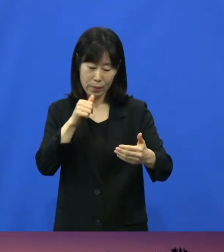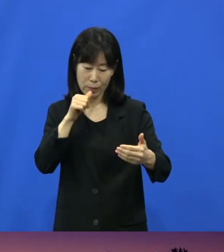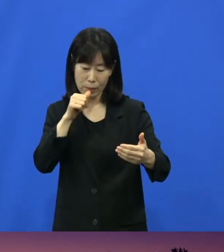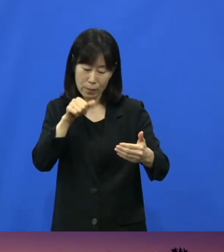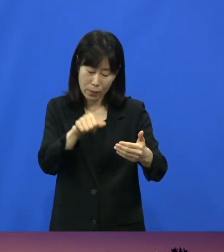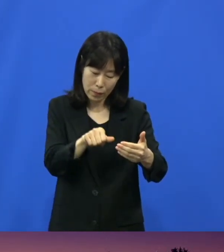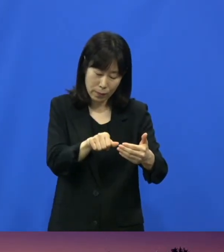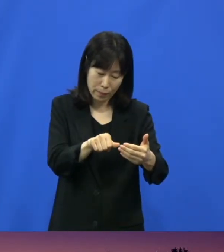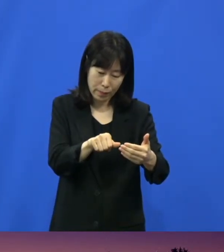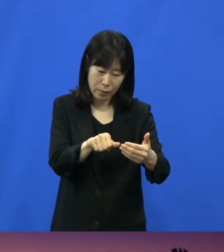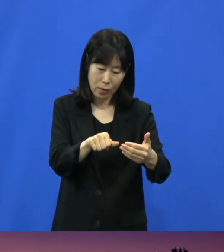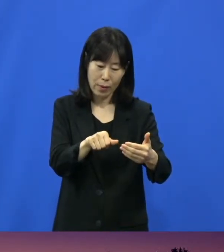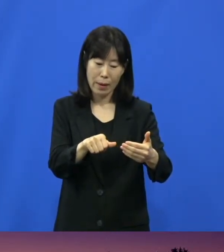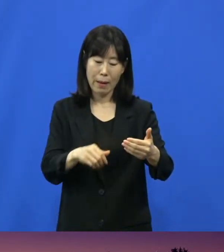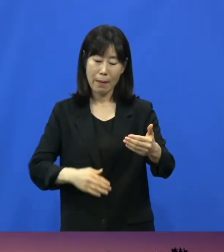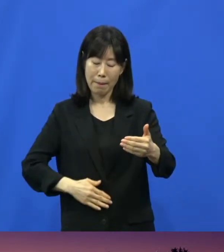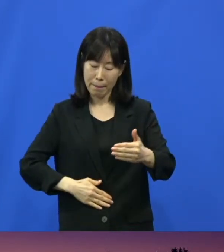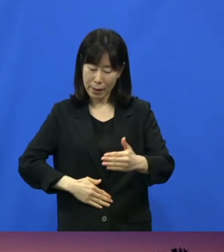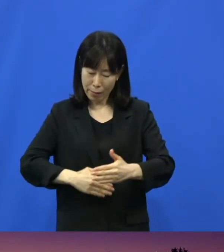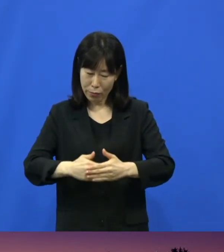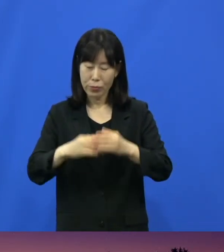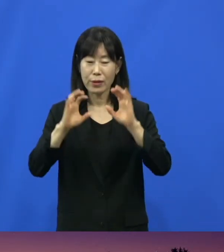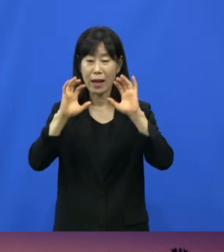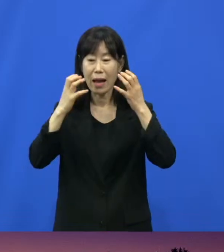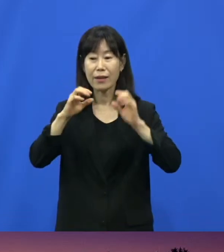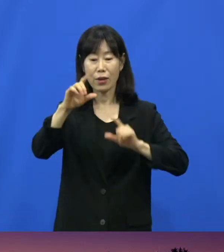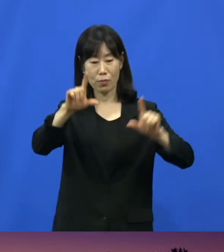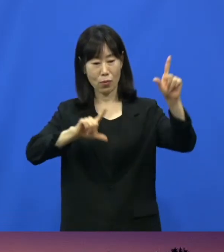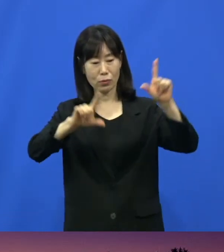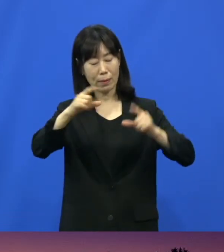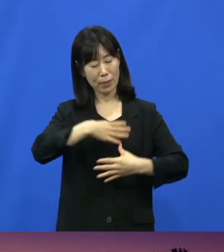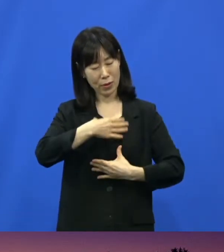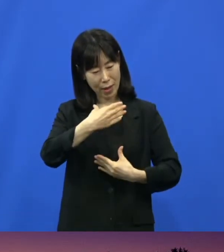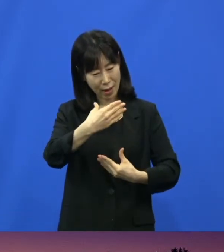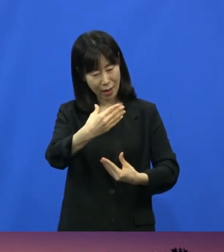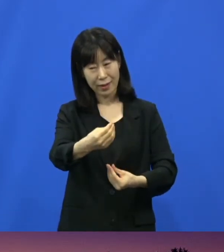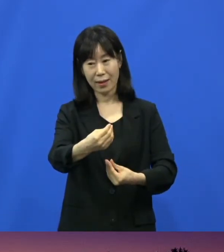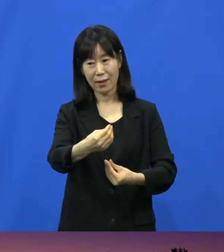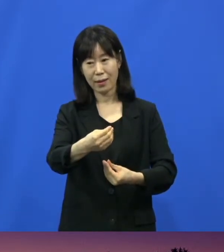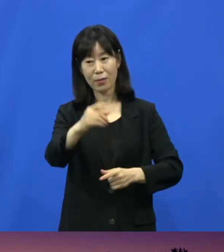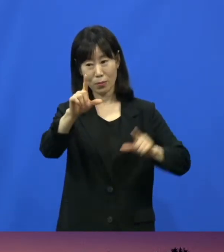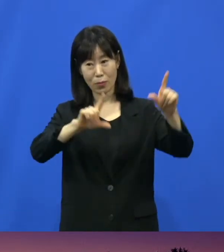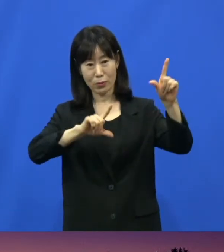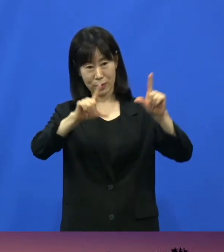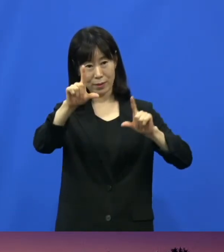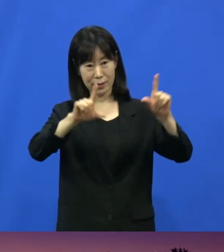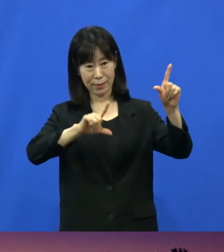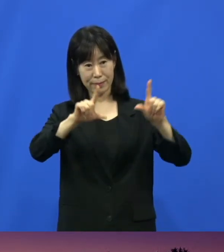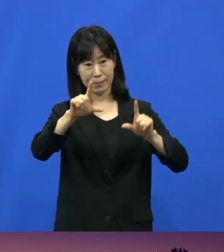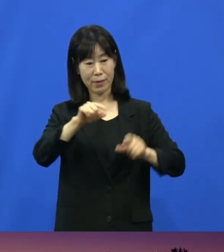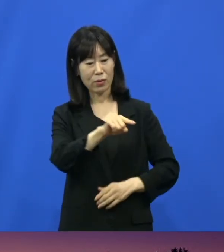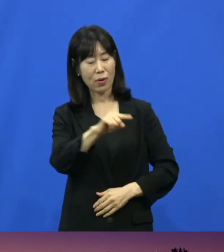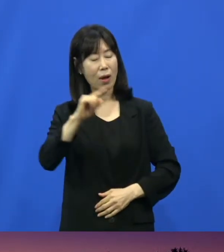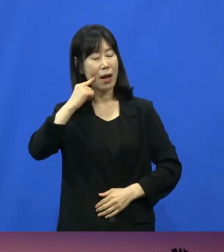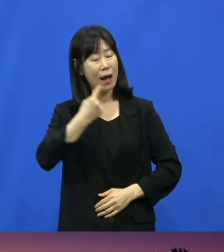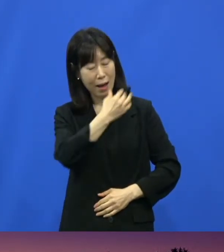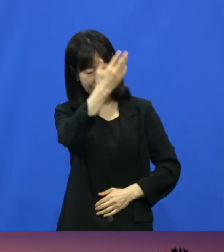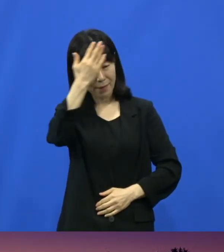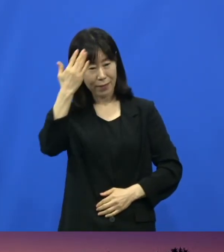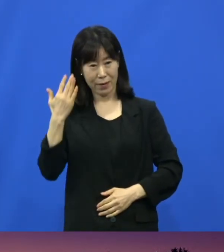먹고 이제 떨어져 있는, 그래서 안겨져 있는 그 모습보다 더 아름다운 모습은